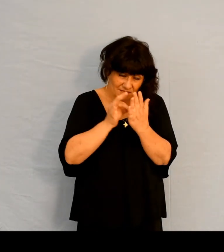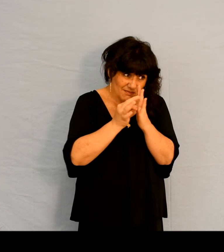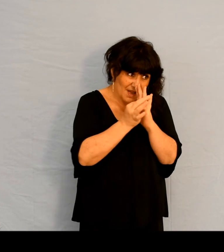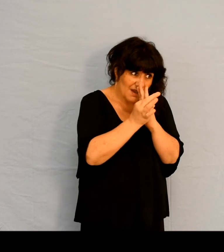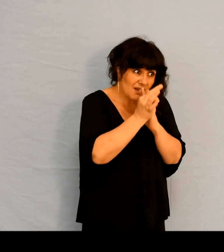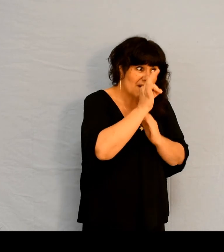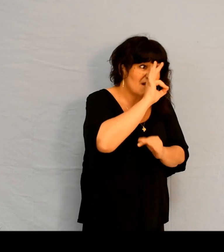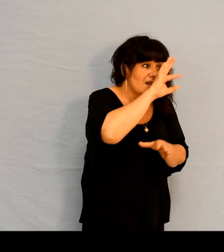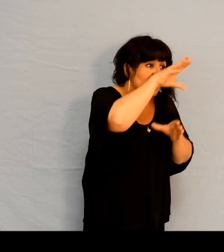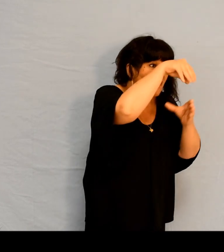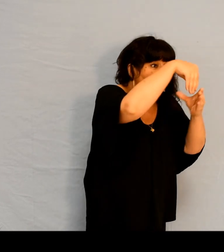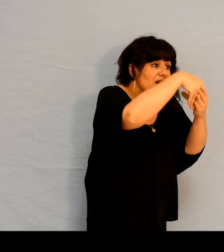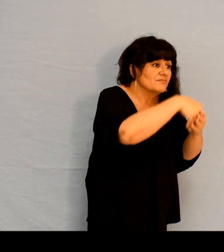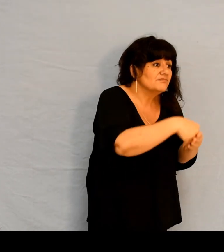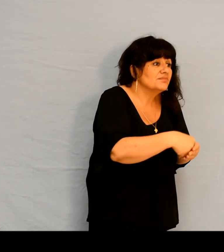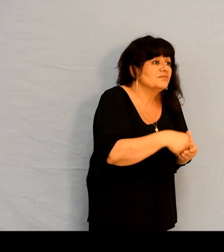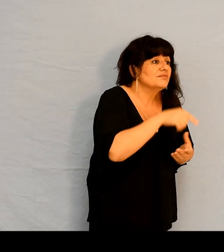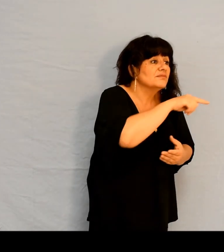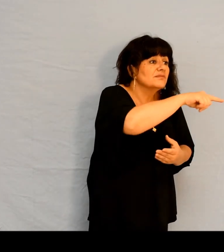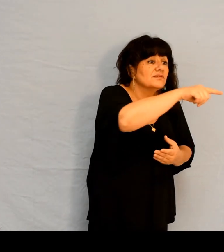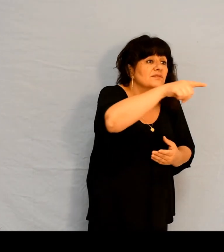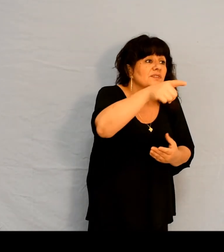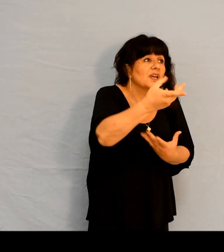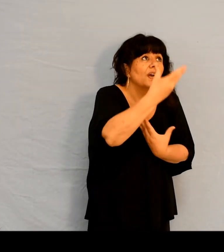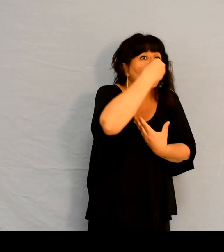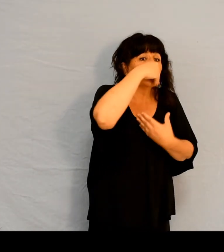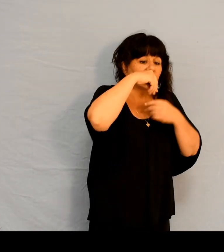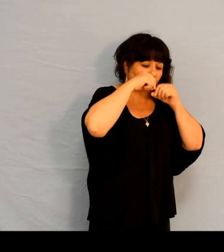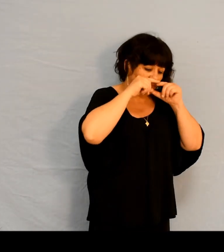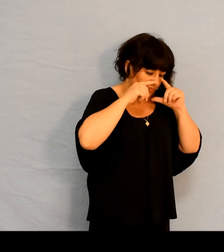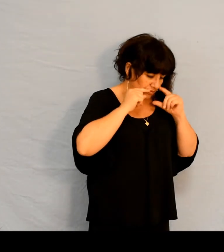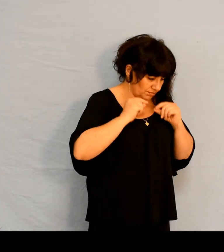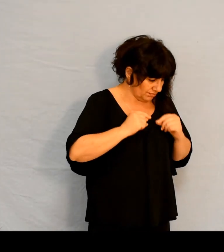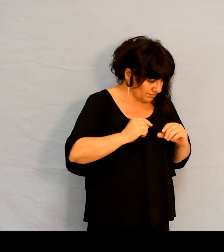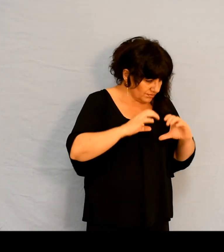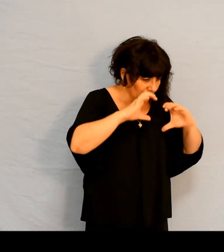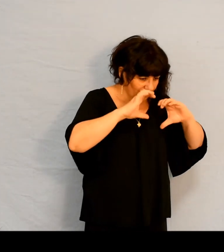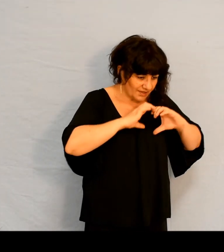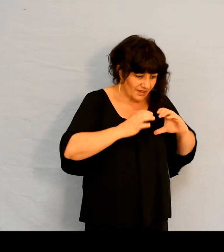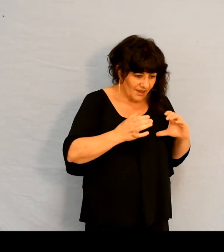et dans ton cœur, afin que tu la mettes en pratique. »